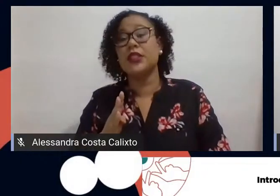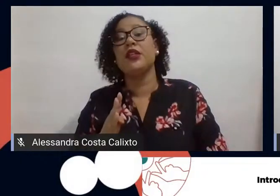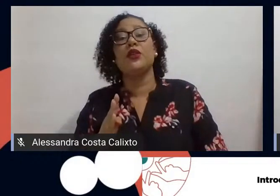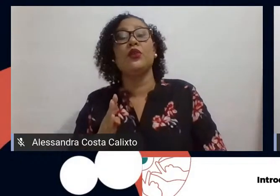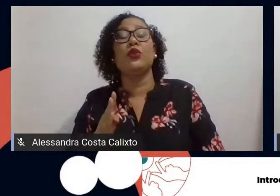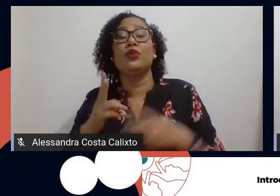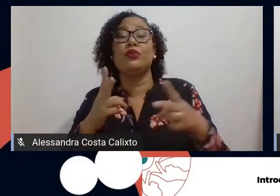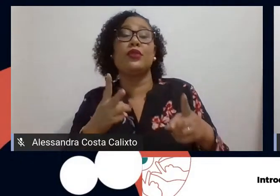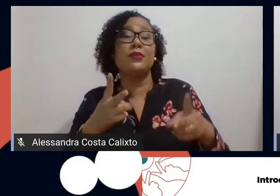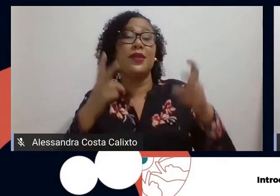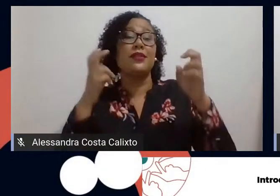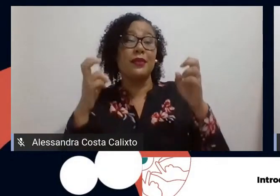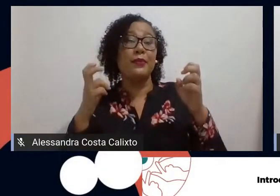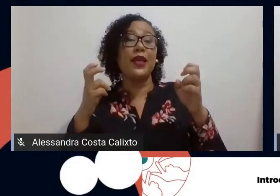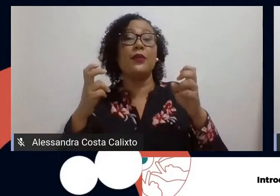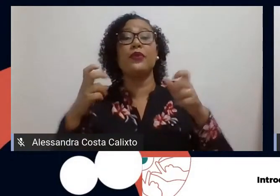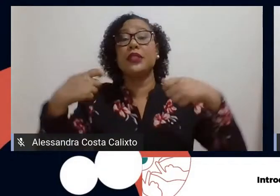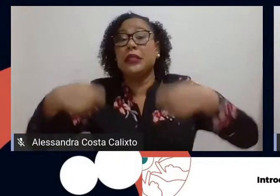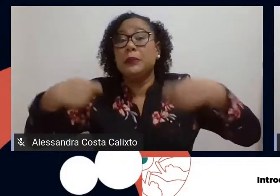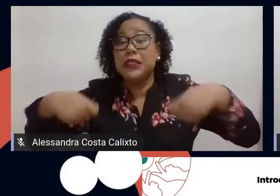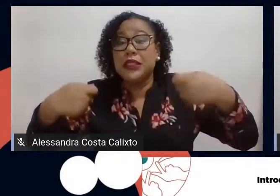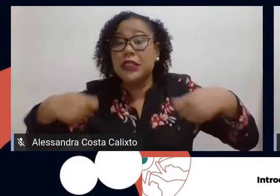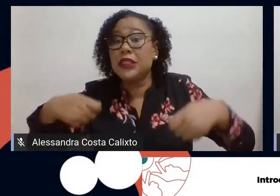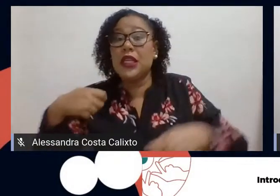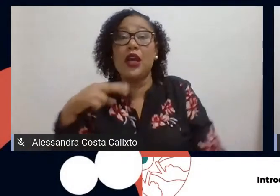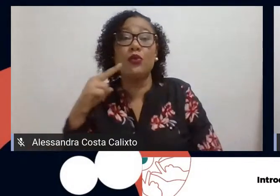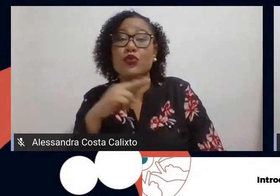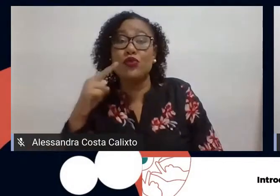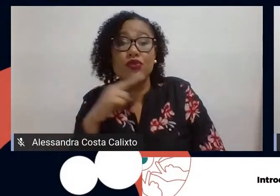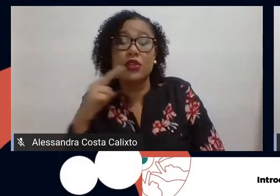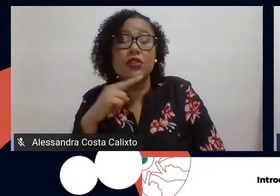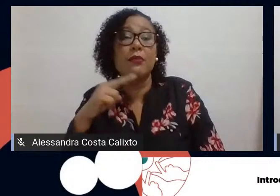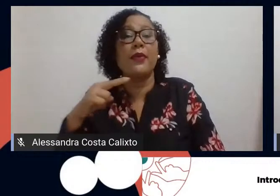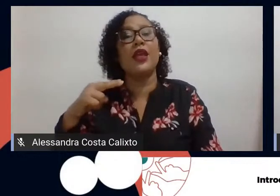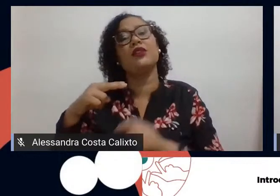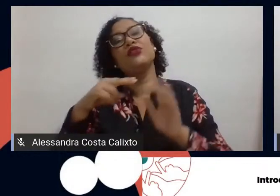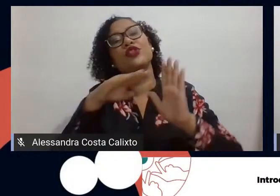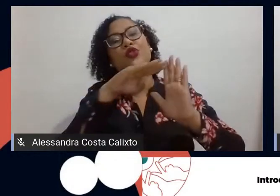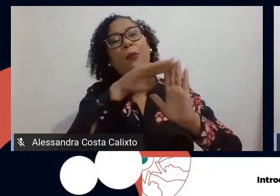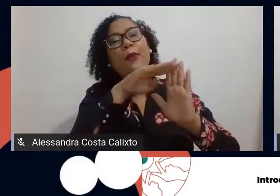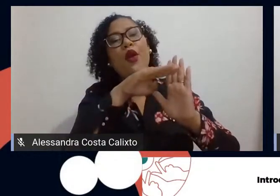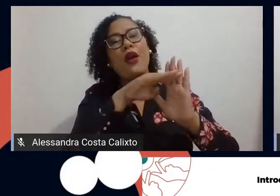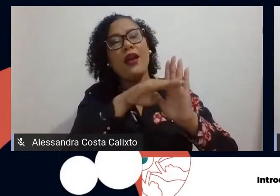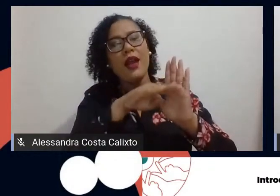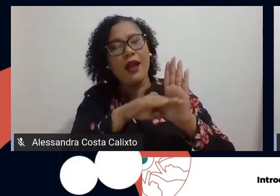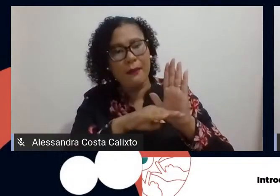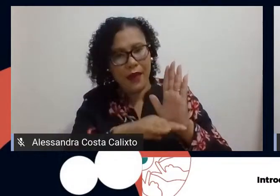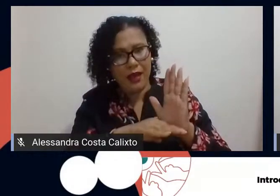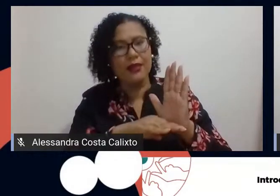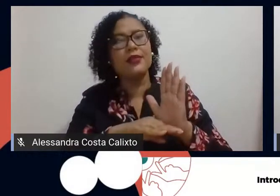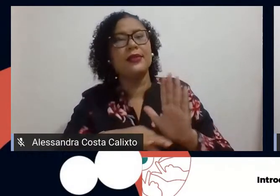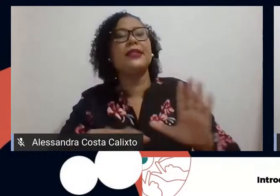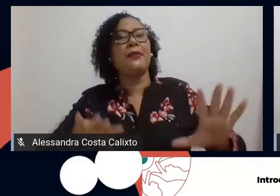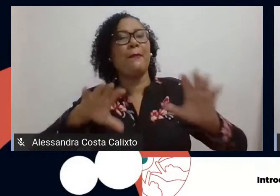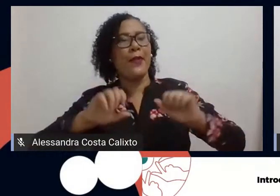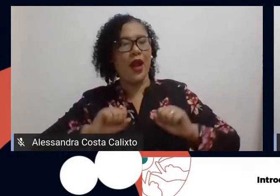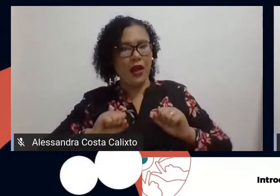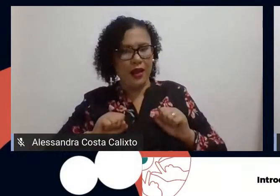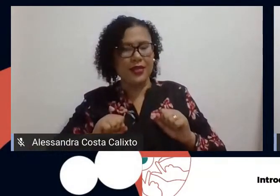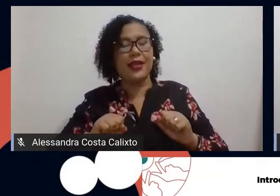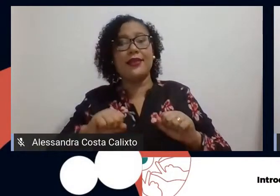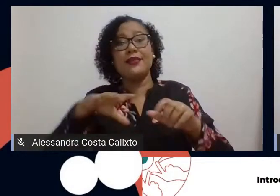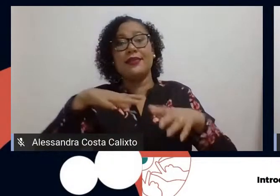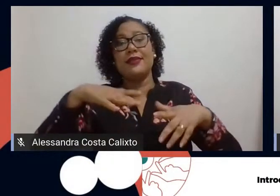slide. Aqui no Brasil nós percebemos também a necessidade que nós temos de forma